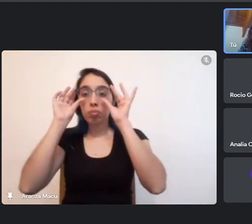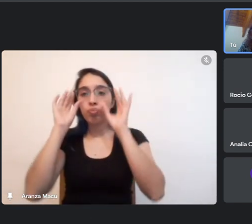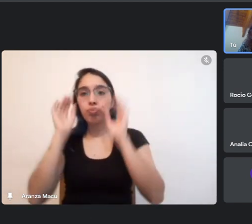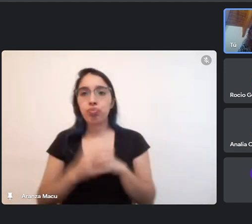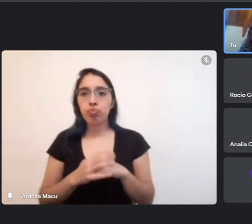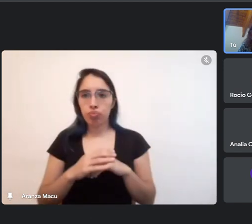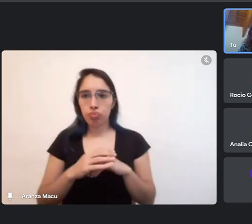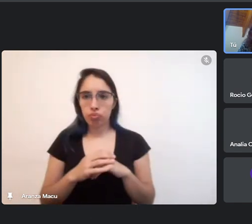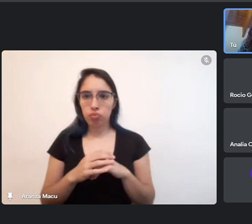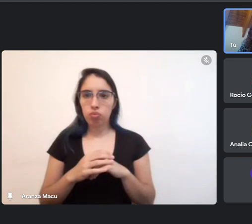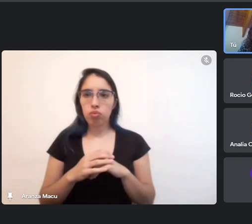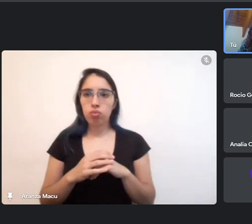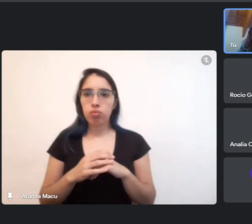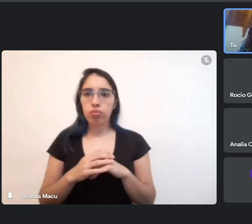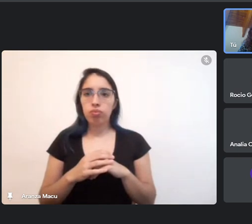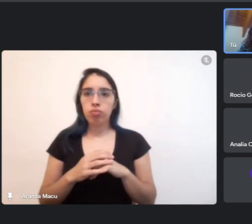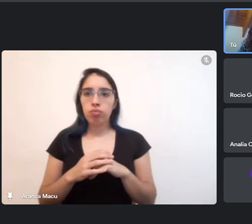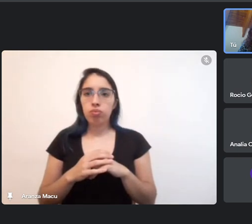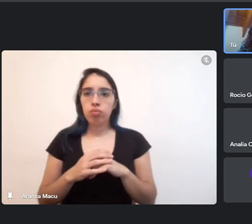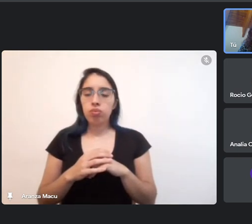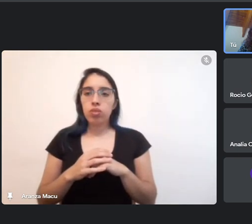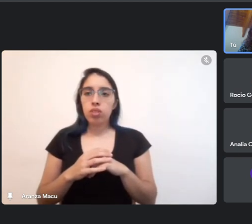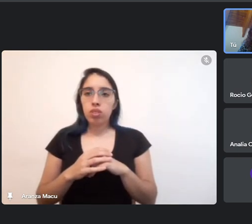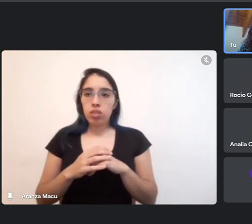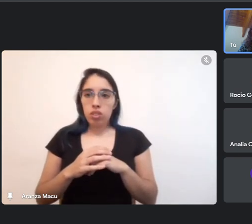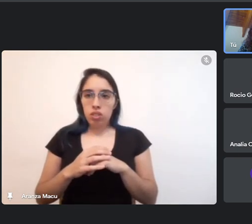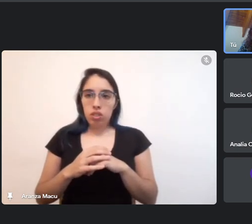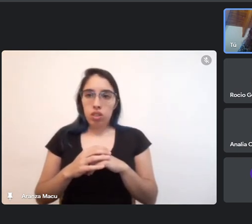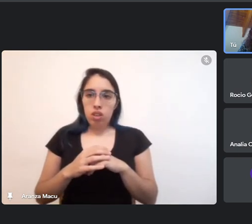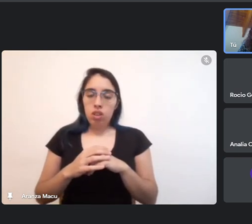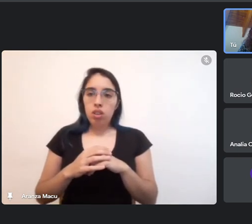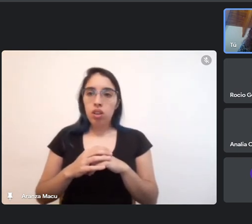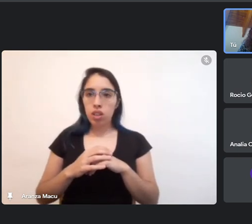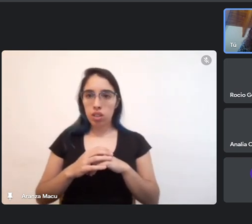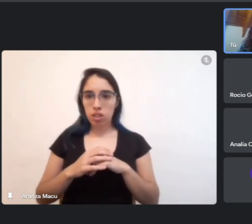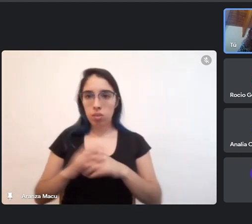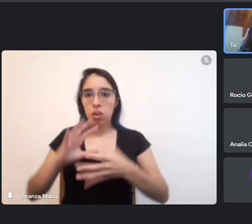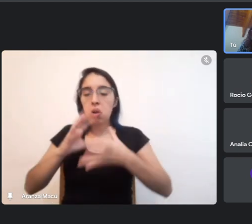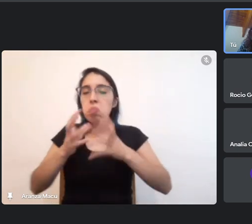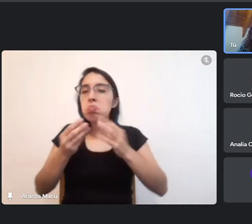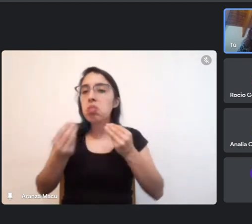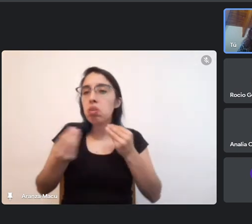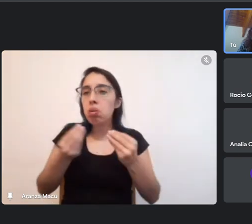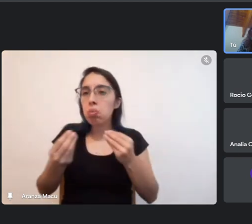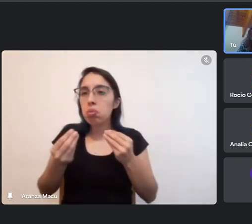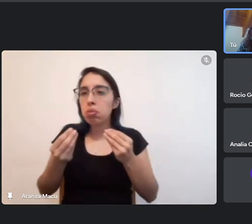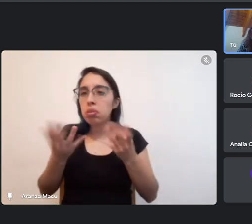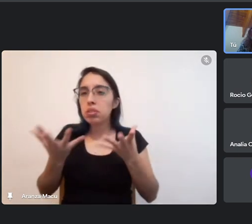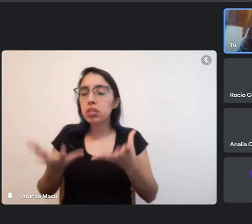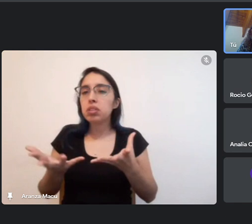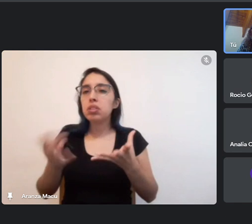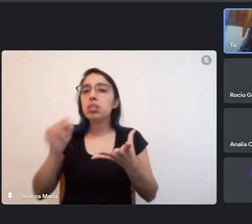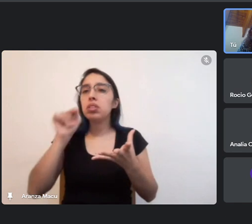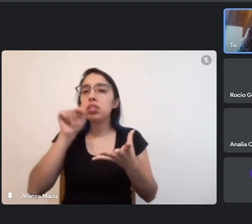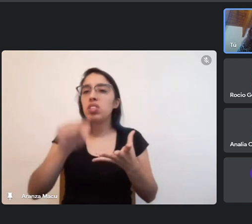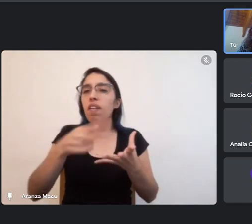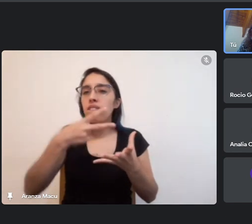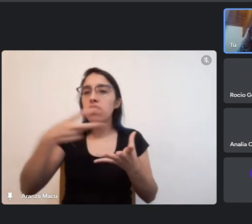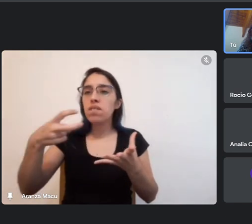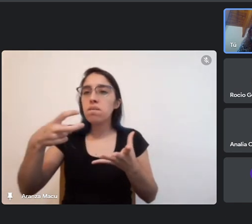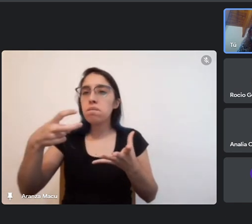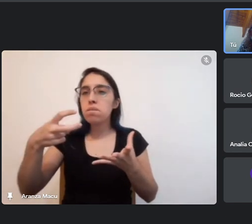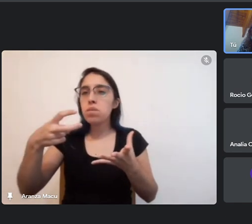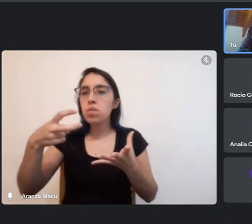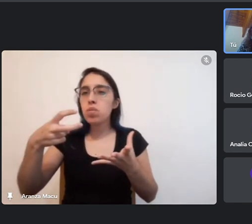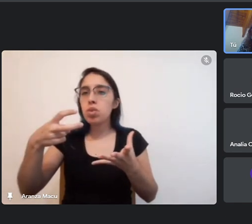En cuanto a su comportamiento, ¿sí? Estos verbos le agregan significado a la oración